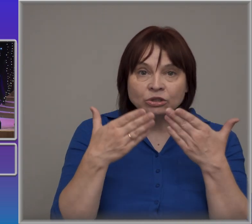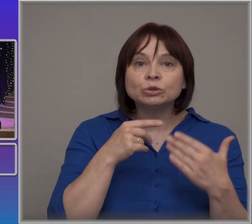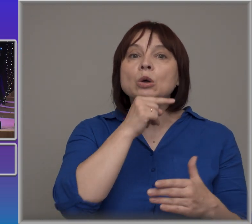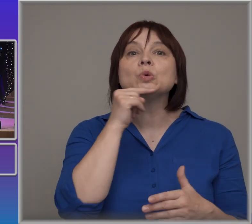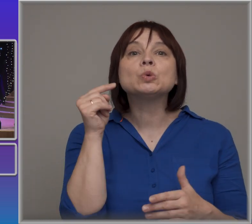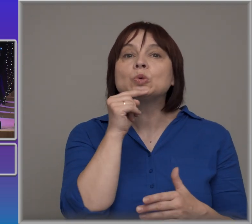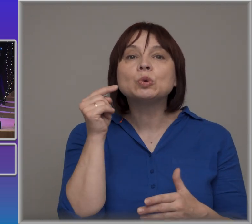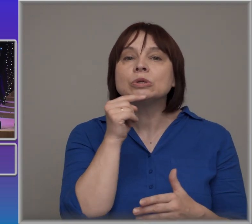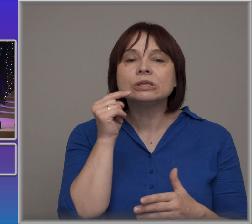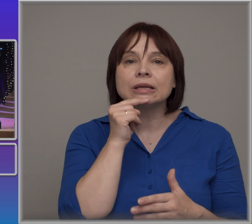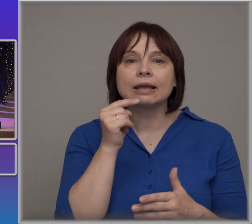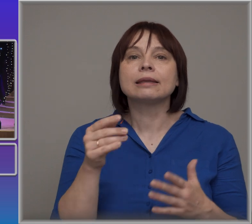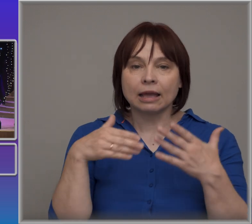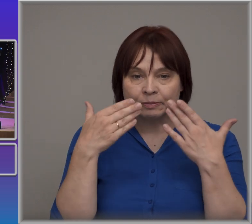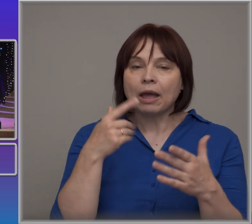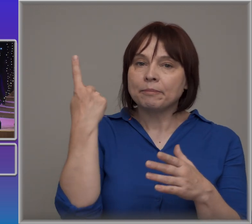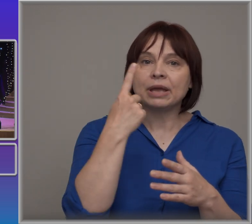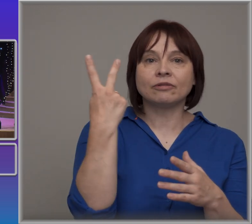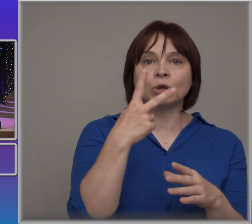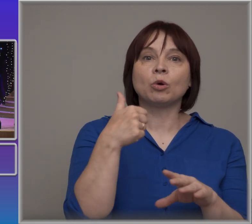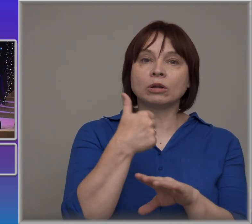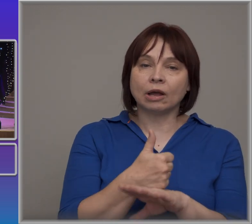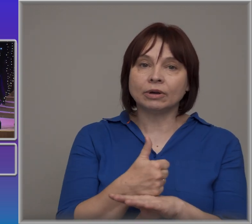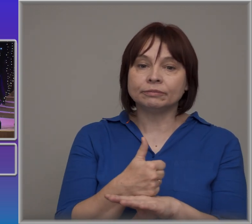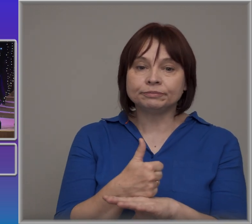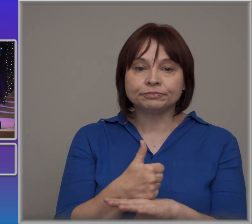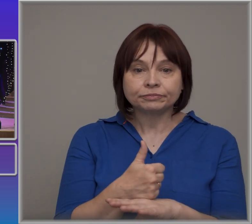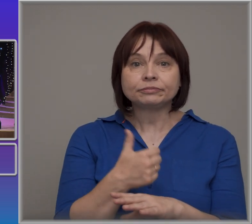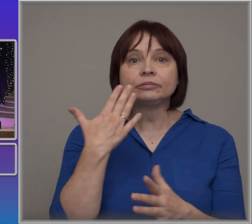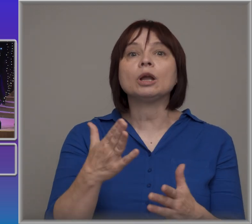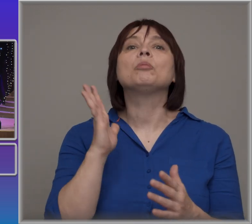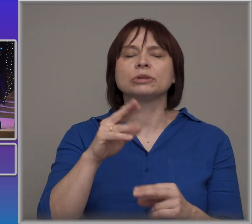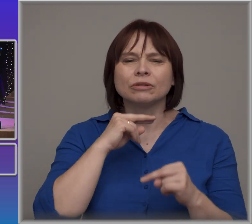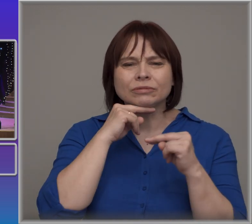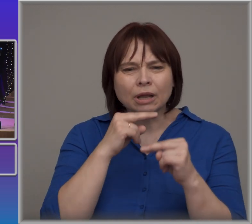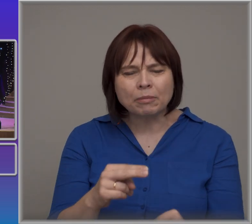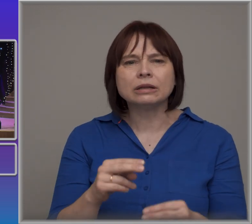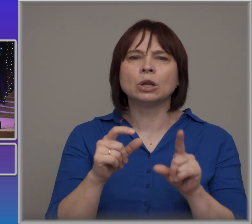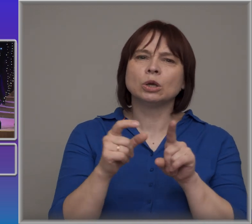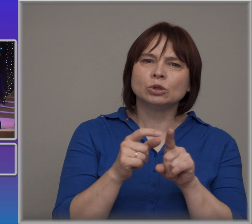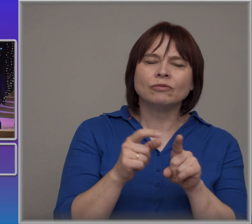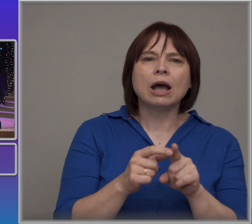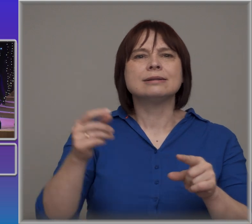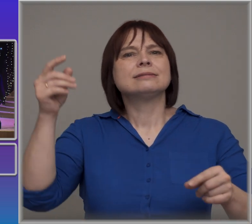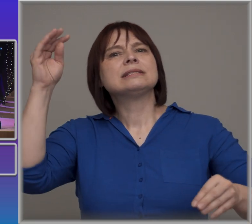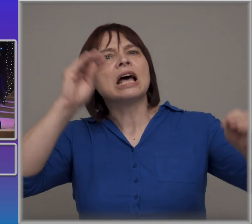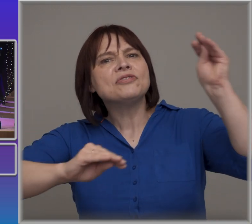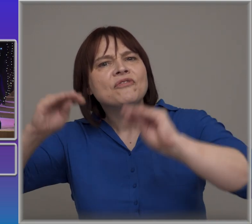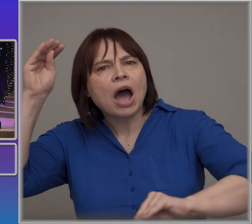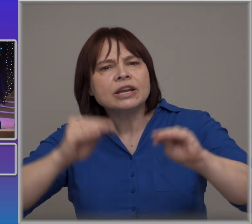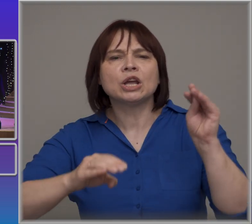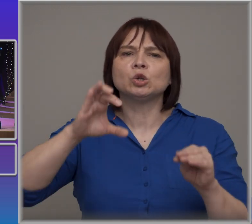Он делает что-то новое, и Бог оценивает качество своего труда, восхищаясь, говоря, как?